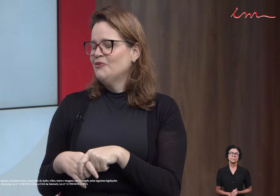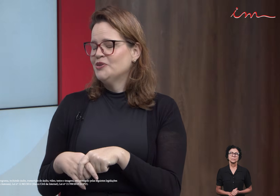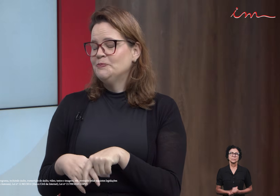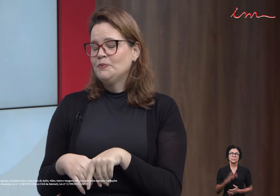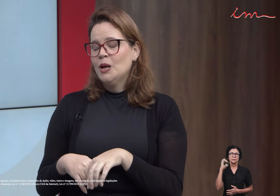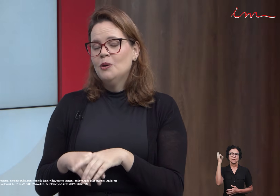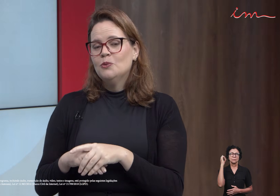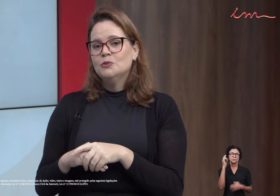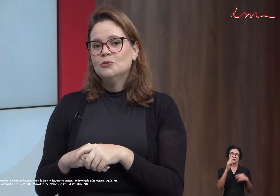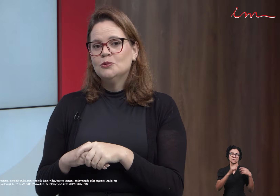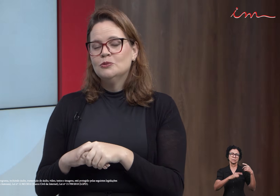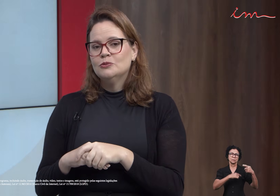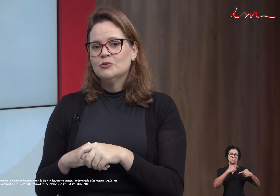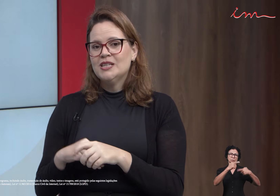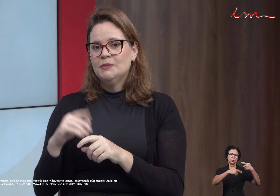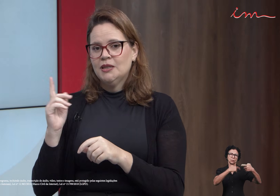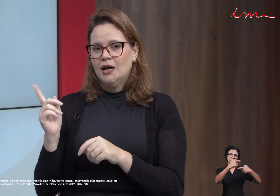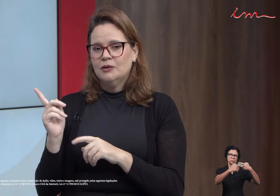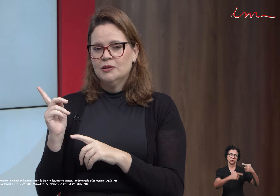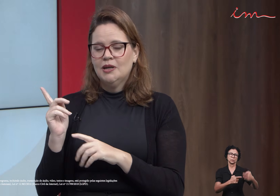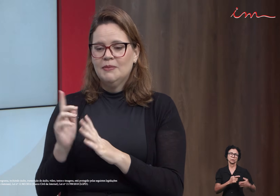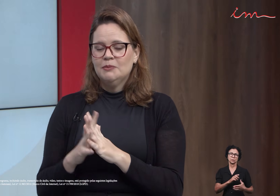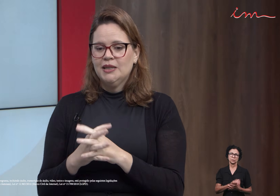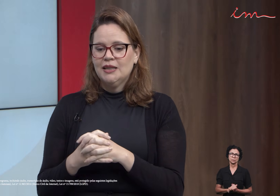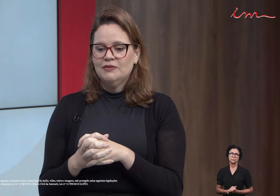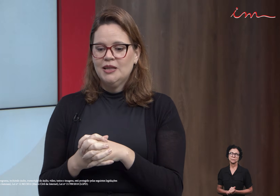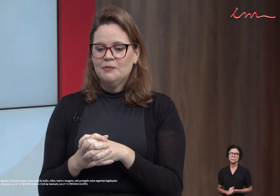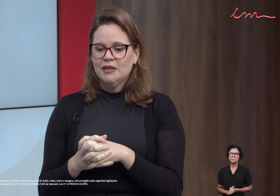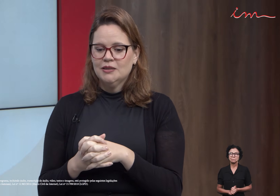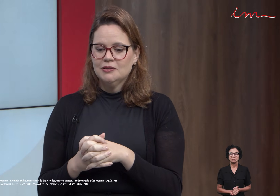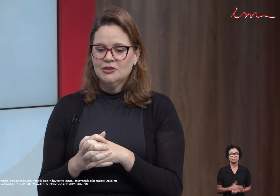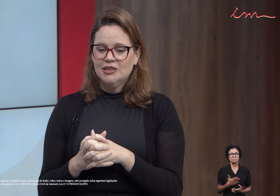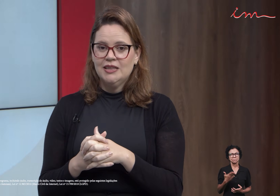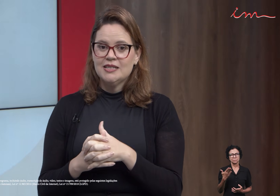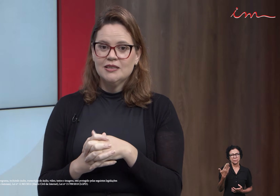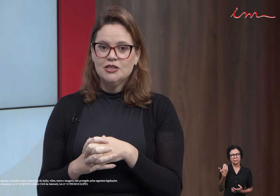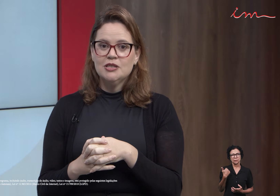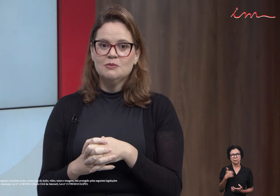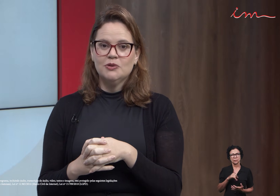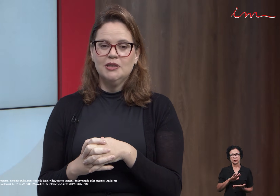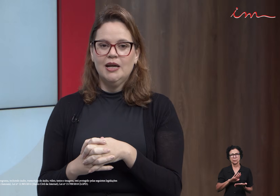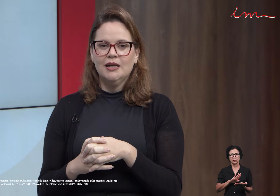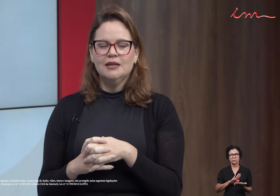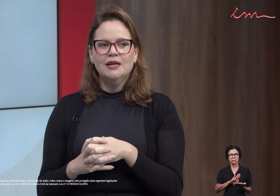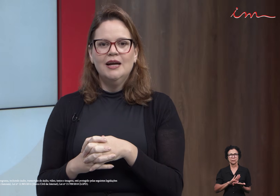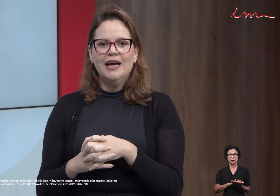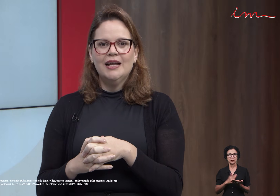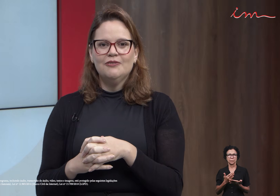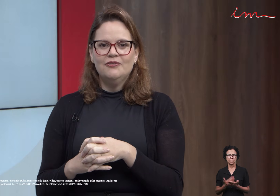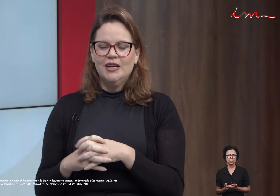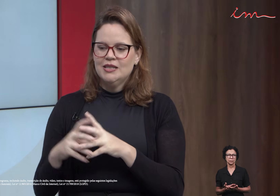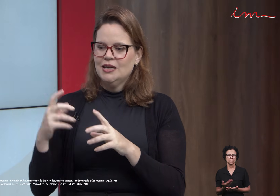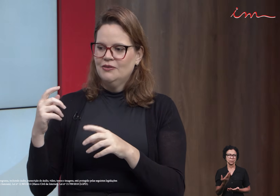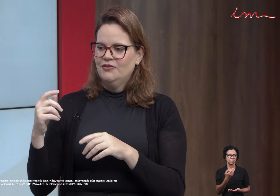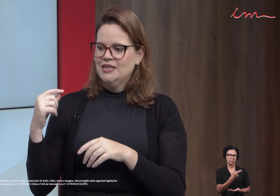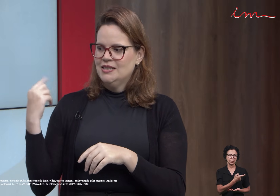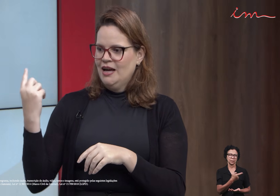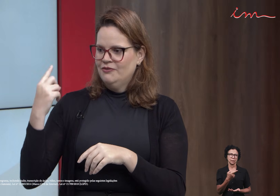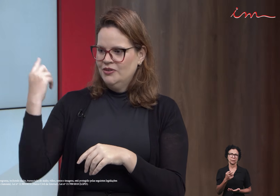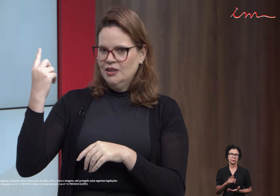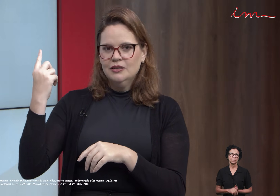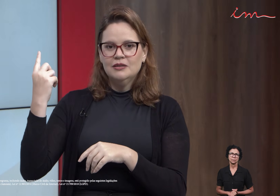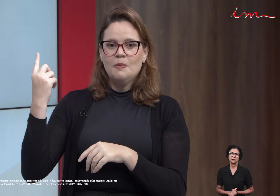de Davi. Isso. Um seminário que a Mabel até estava interpretando, que eu achei interessantíssimo, que